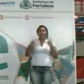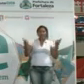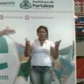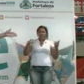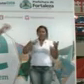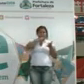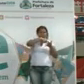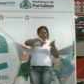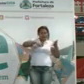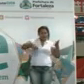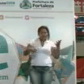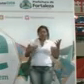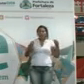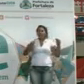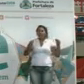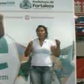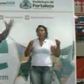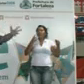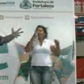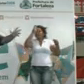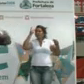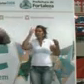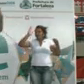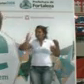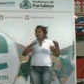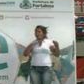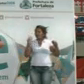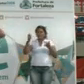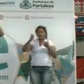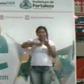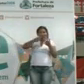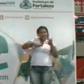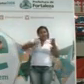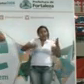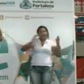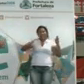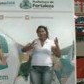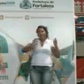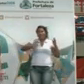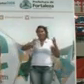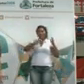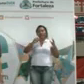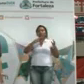pessoas que até já morreram? É hora de coisa nova. A Semana de Arte Moderna está sendo